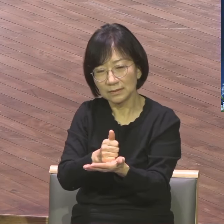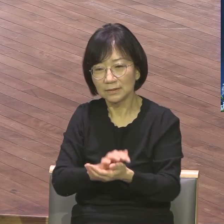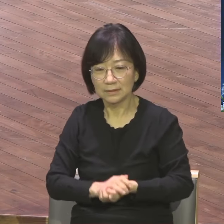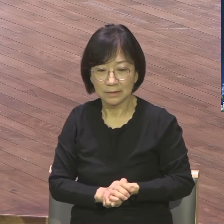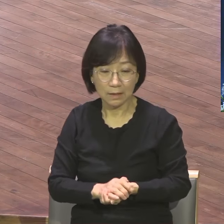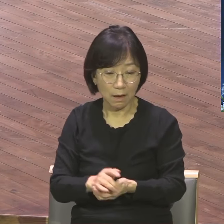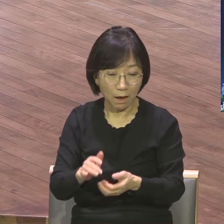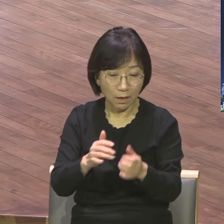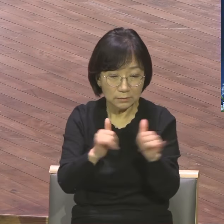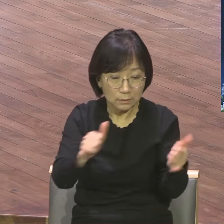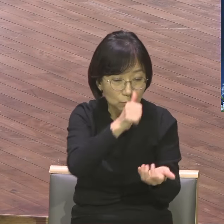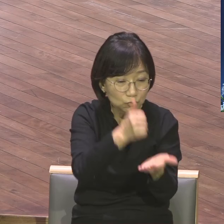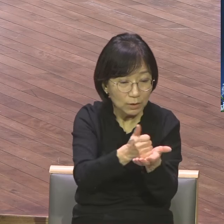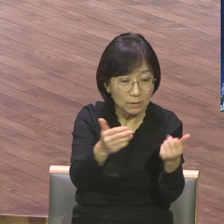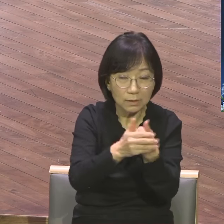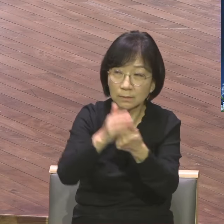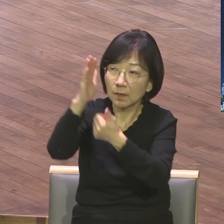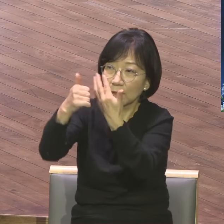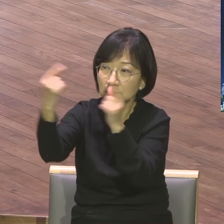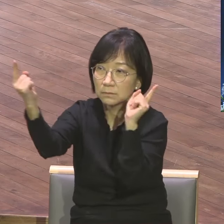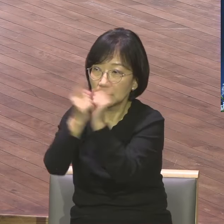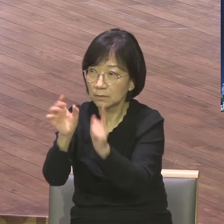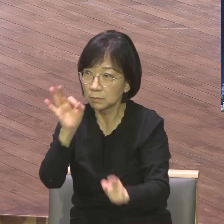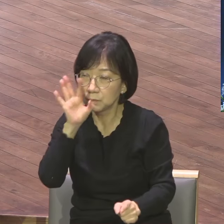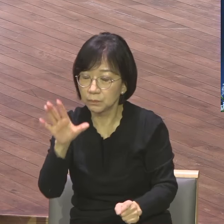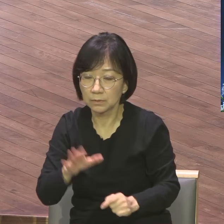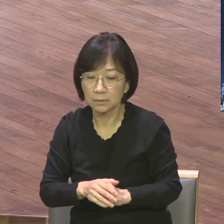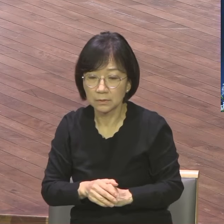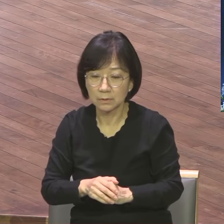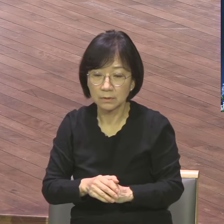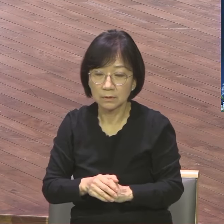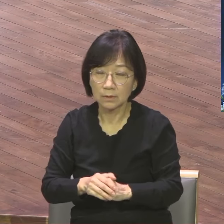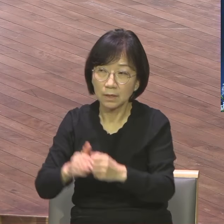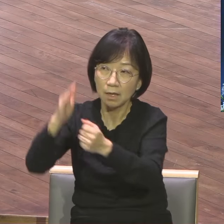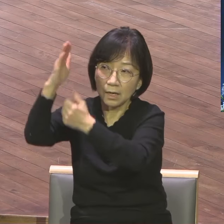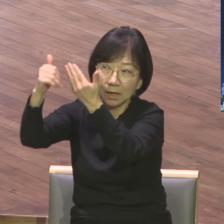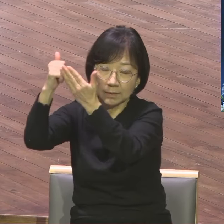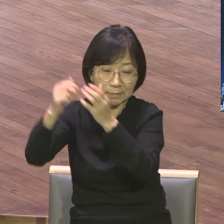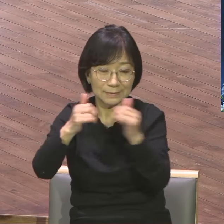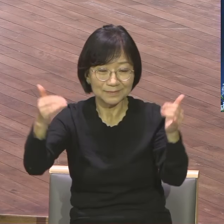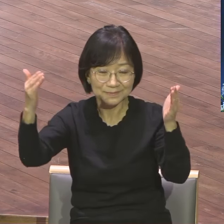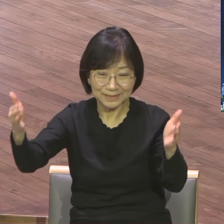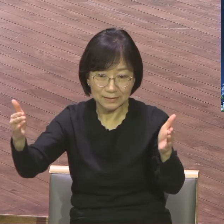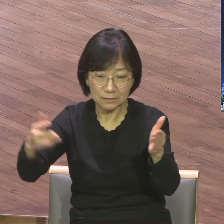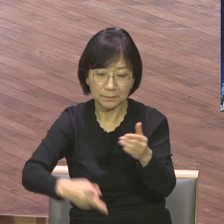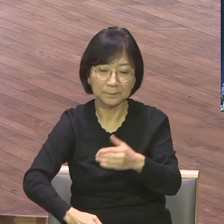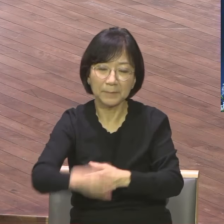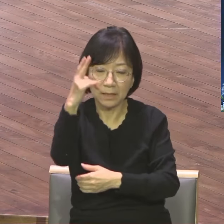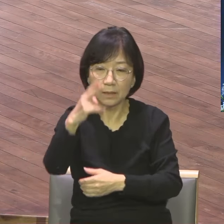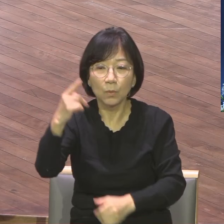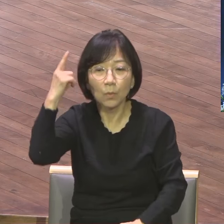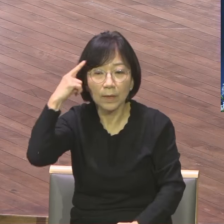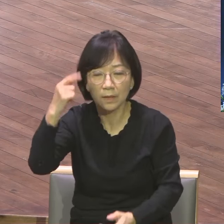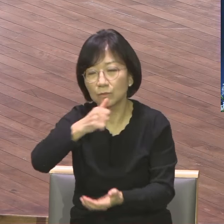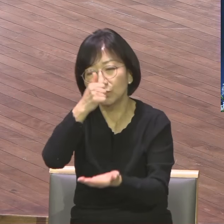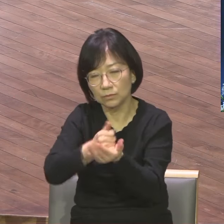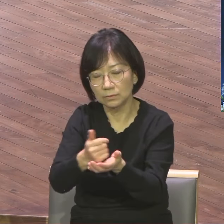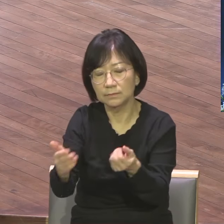하나님을 만날 수 없는 거예요. 죄 때문에 인간과 하나님의 관계가 끊어진 겁니다. 죄가 왜